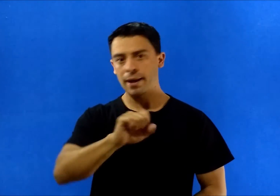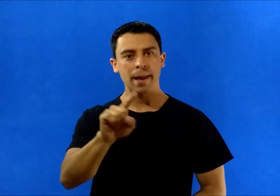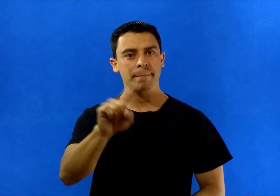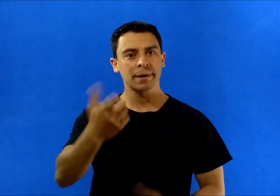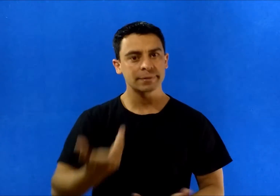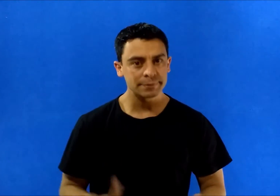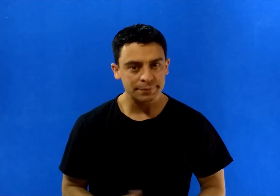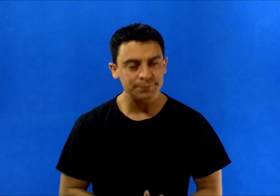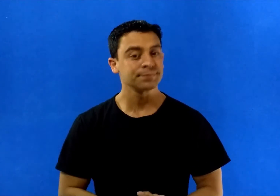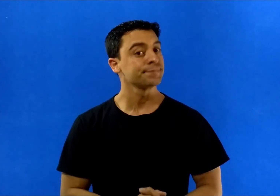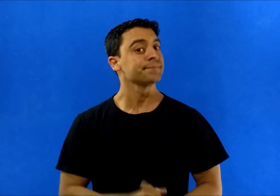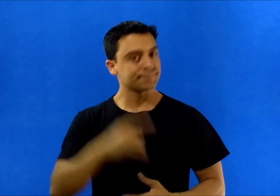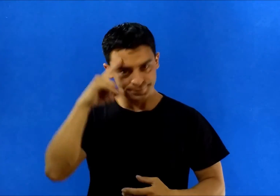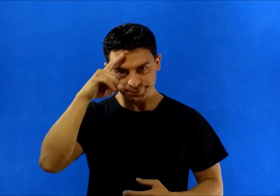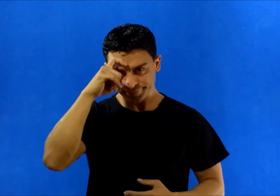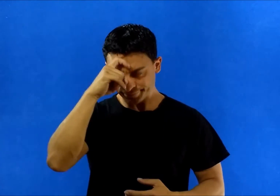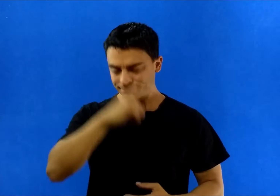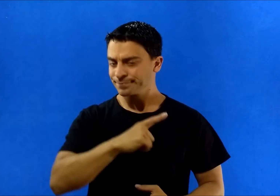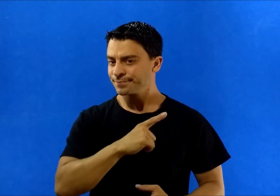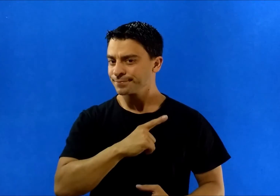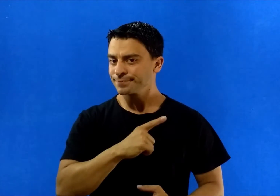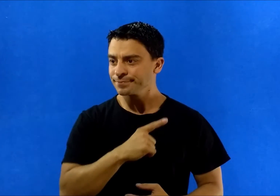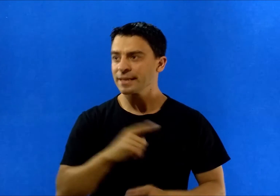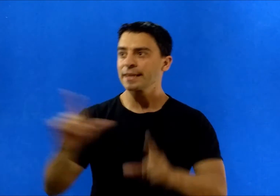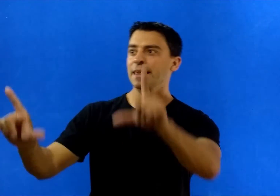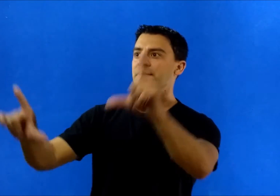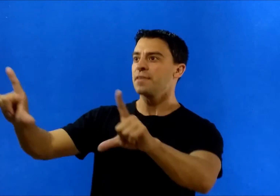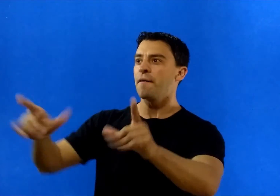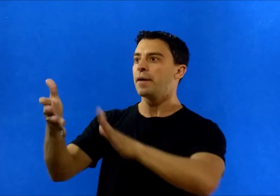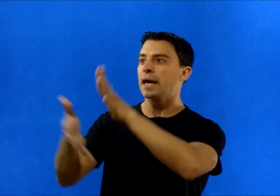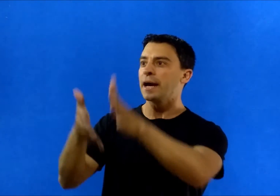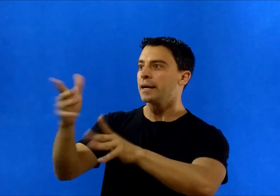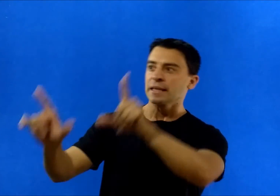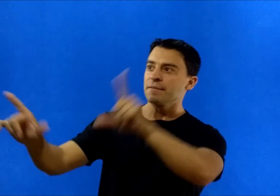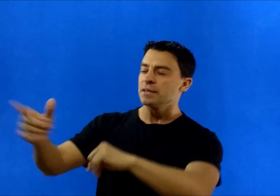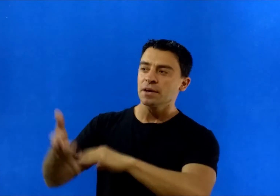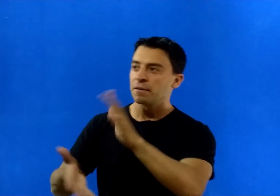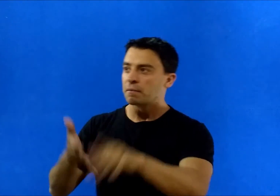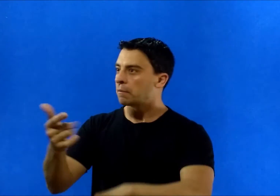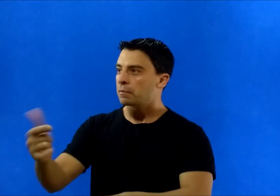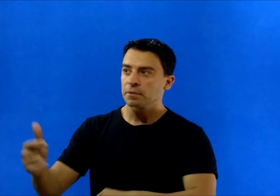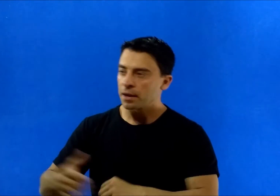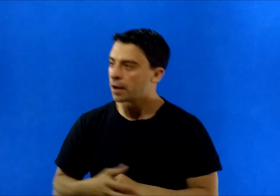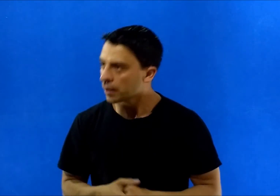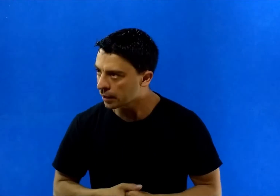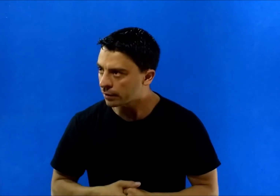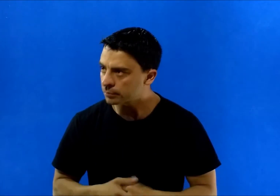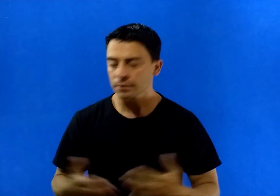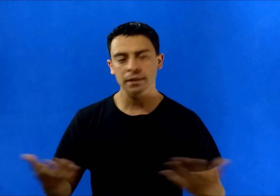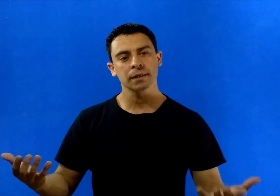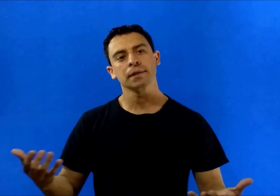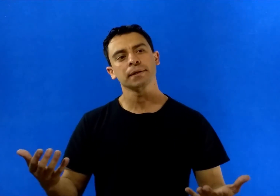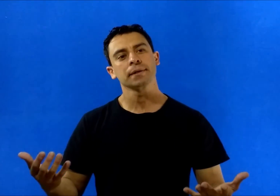Ele não consegue aprender. Isso é difícil para o surdo. Está lá na televisão, mas não tem língua de sinais na TV.